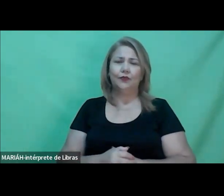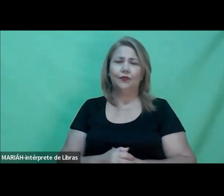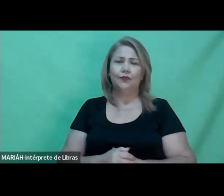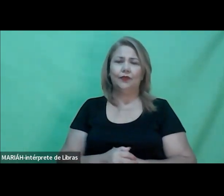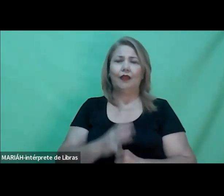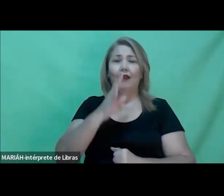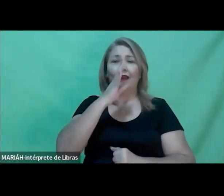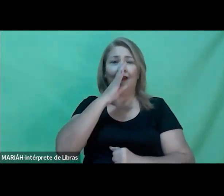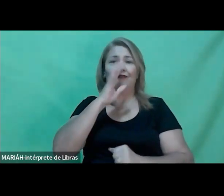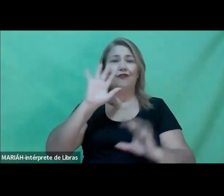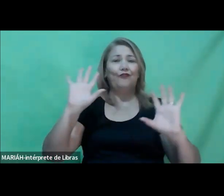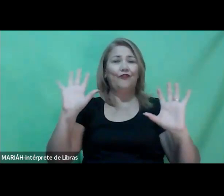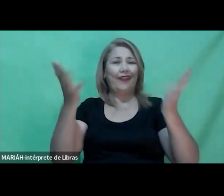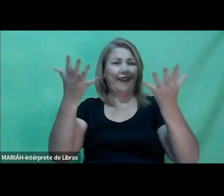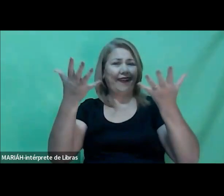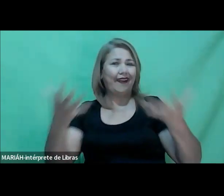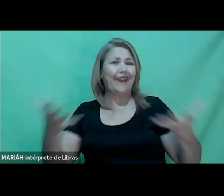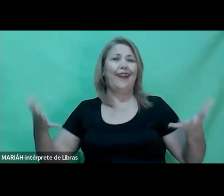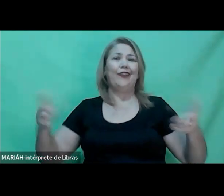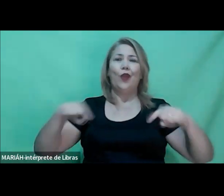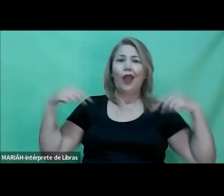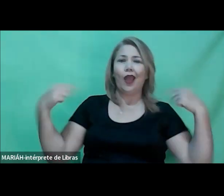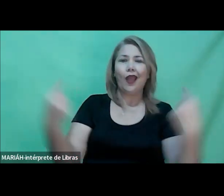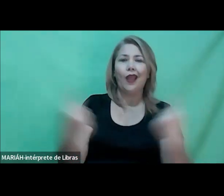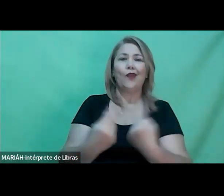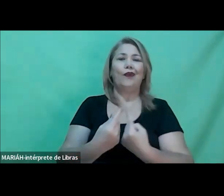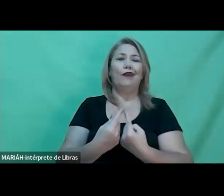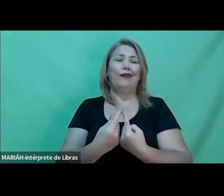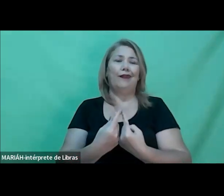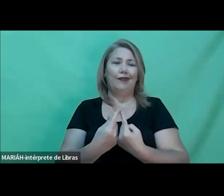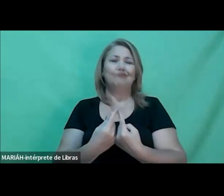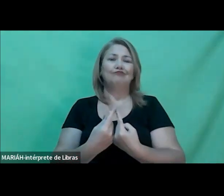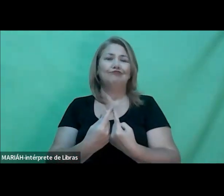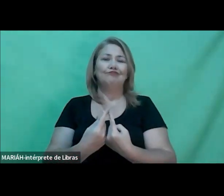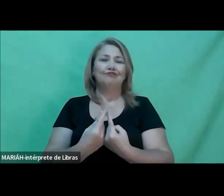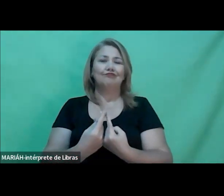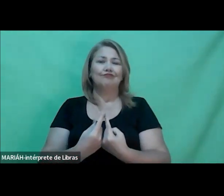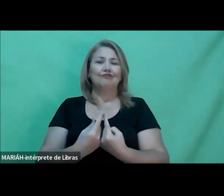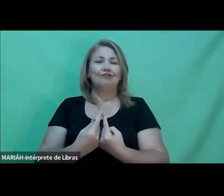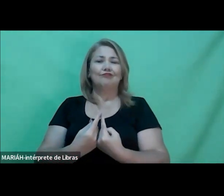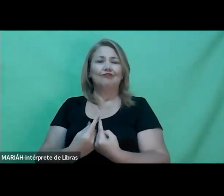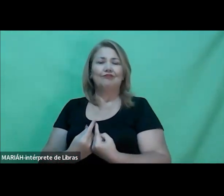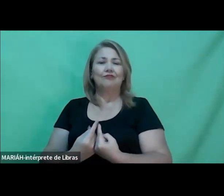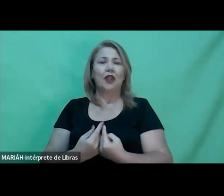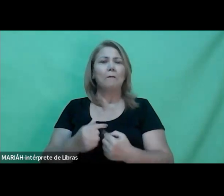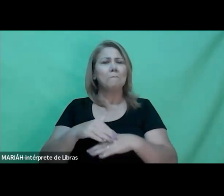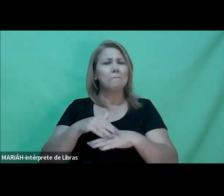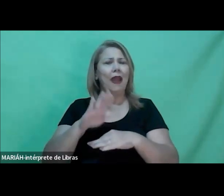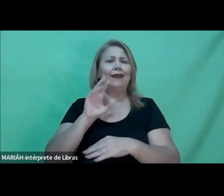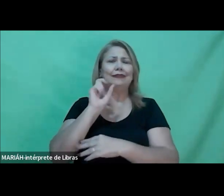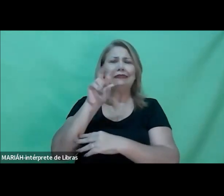evento a una reunión que eh suele ser de las cosas más comunes en guía